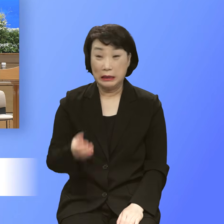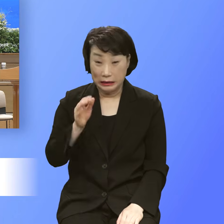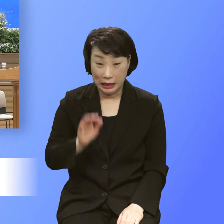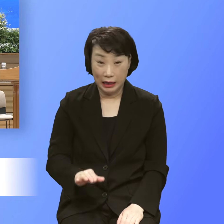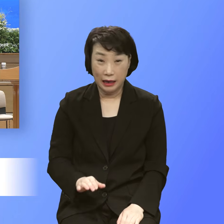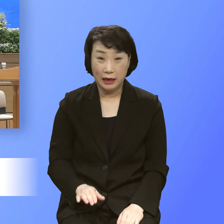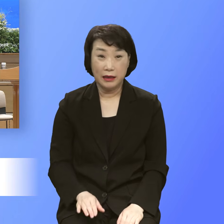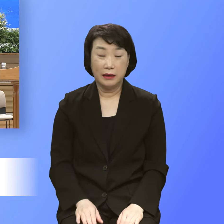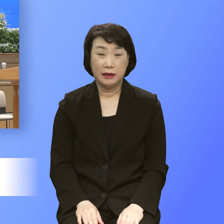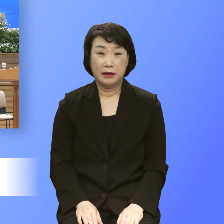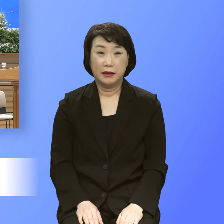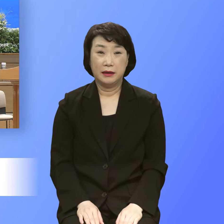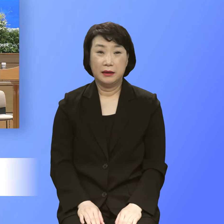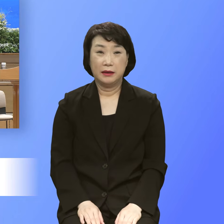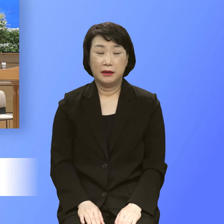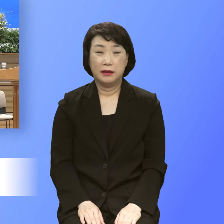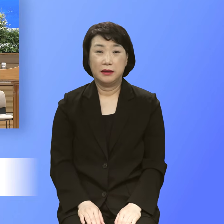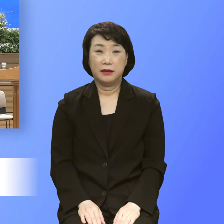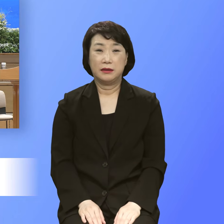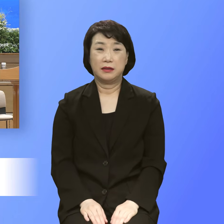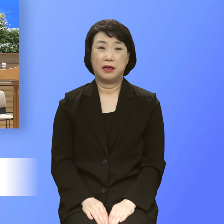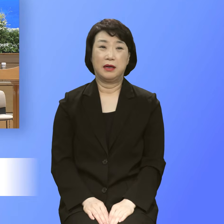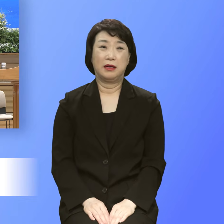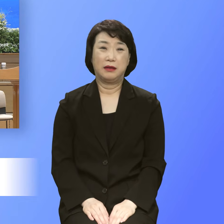그런데 역시